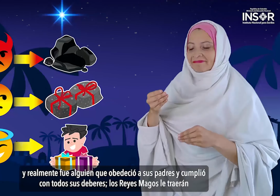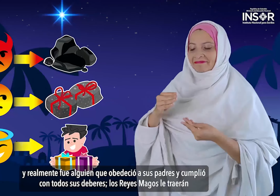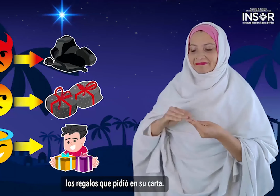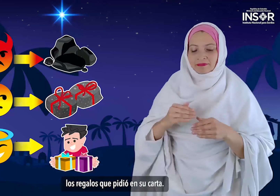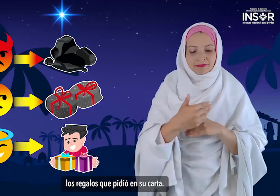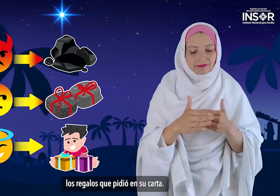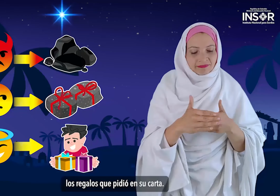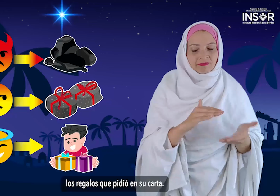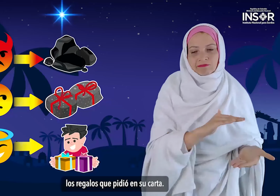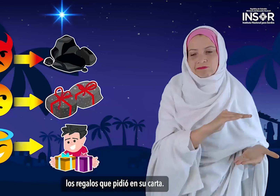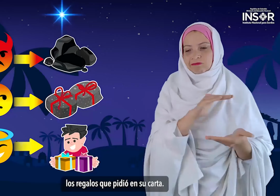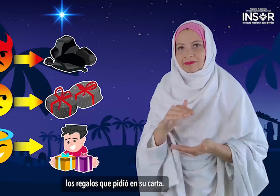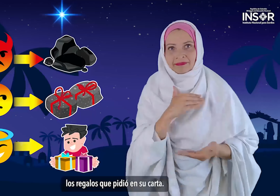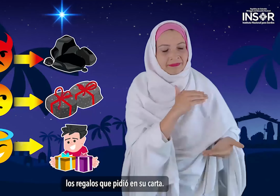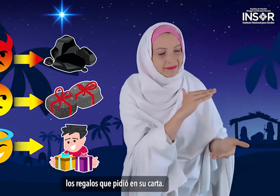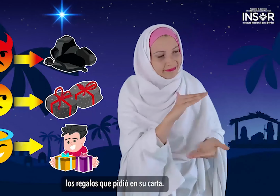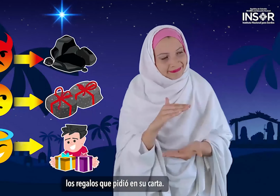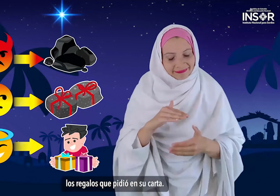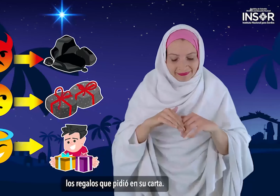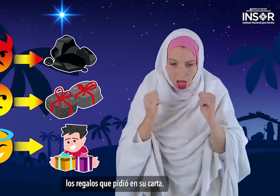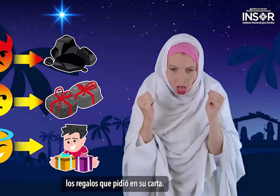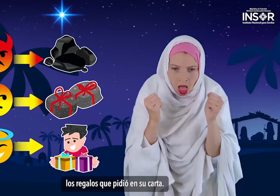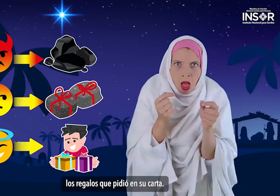traerán los regalos que pidió en su carta.